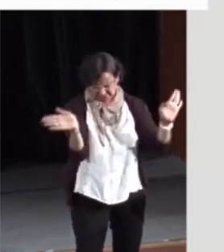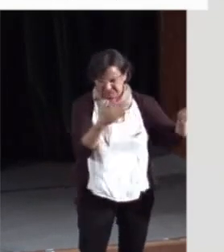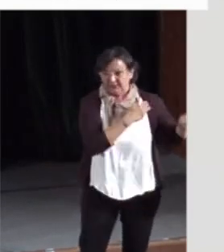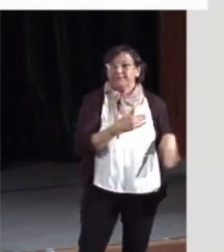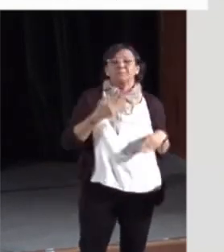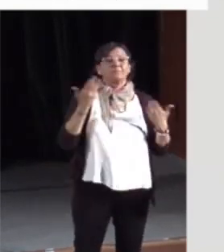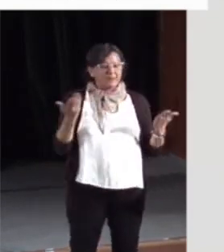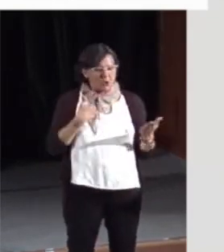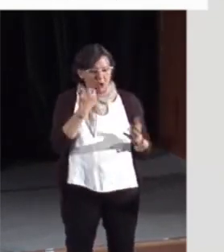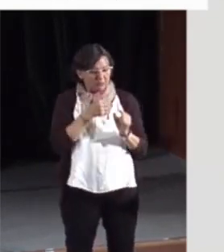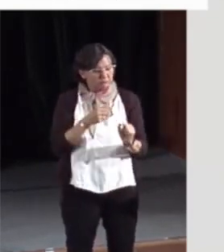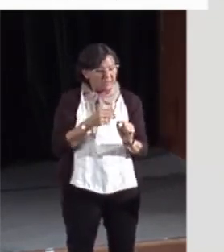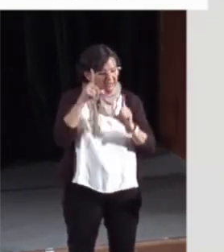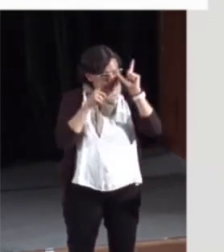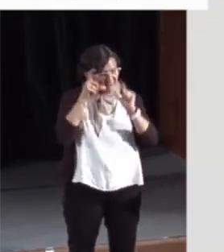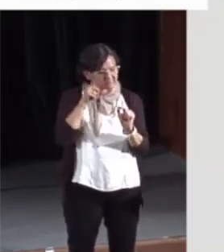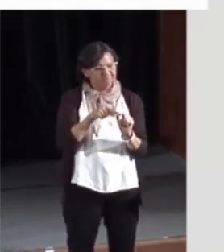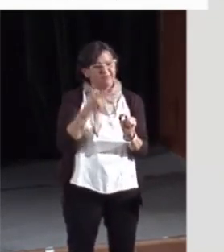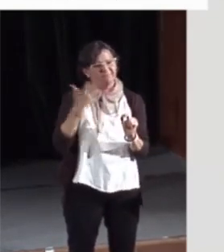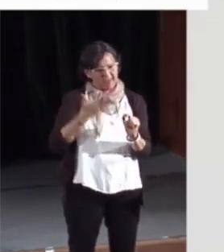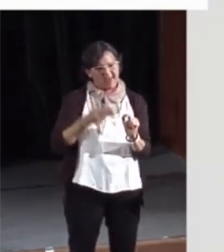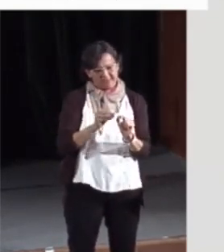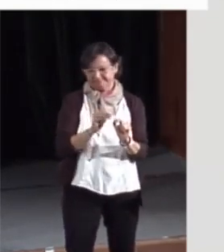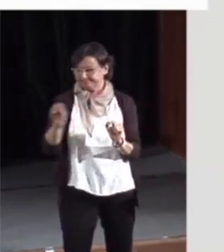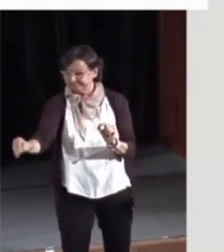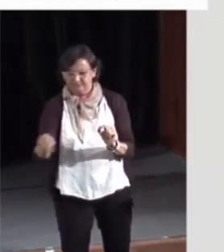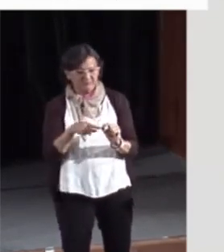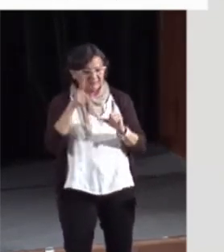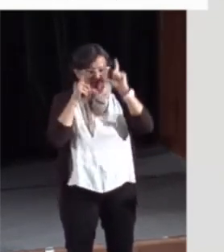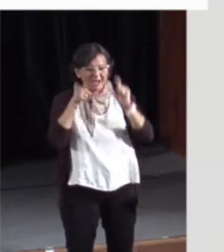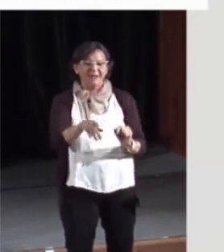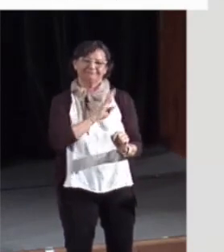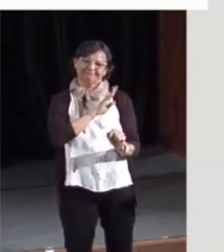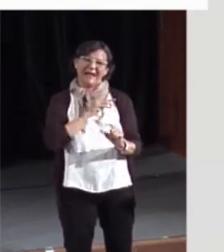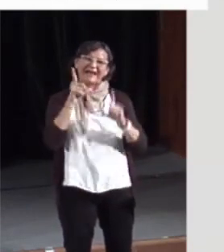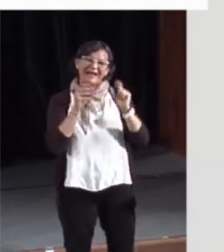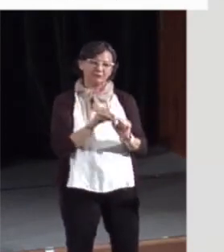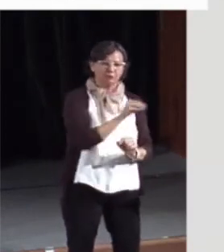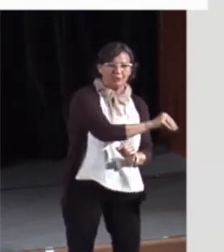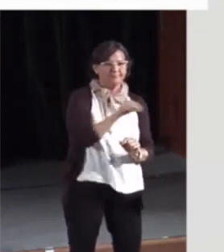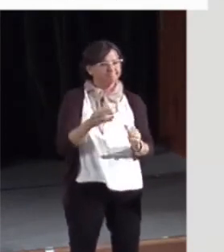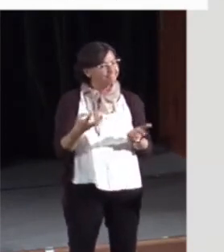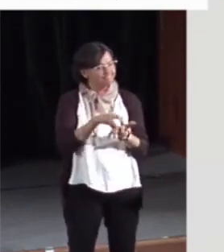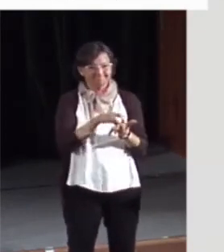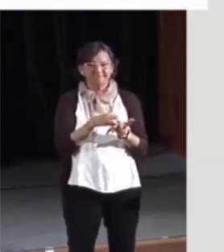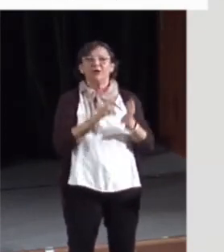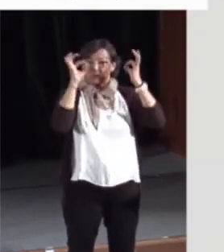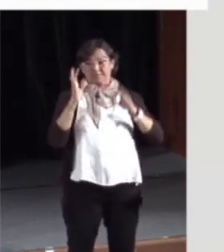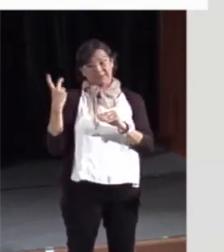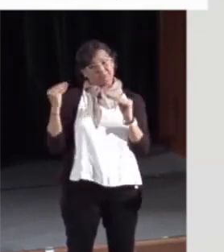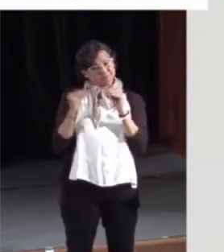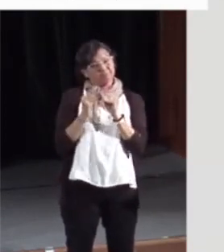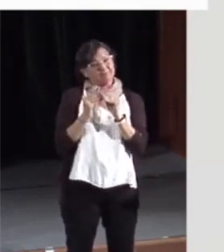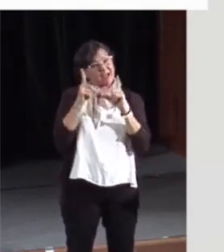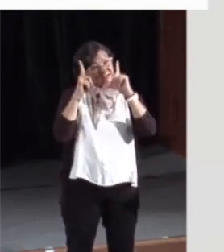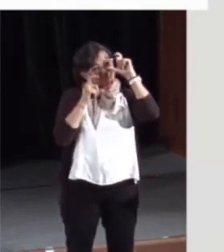pero bueno, estamos ocupados, tampoco hacemos esto más que en nuestro tiempo libre, pero nos hemos dado cuenta de que el